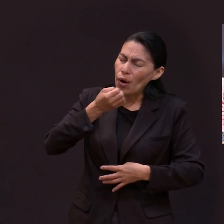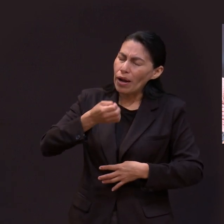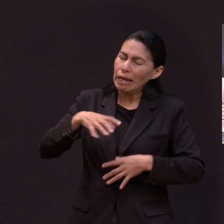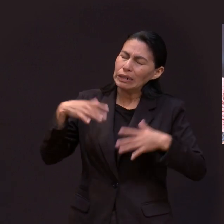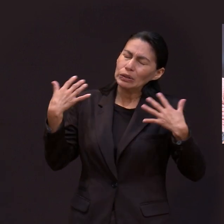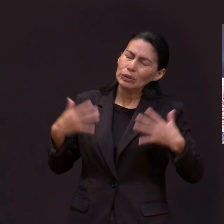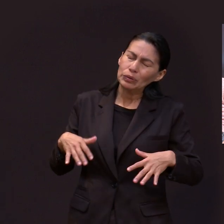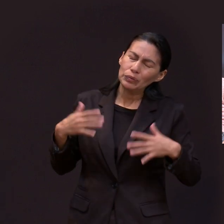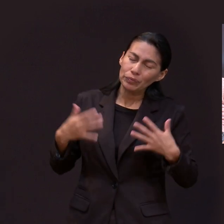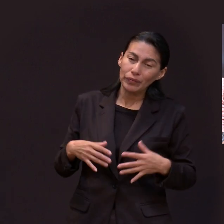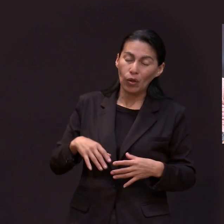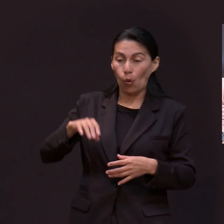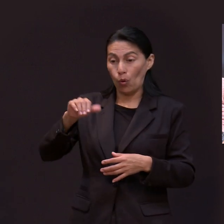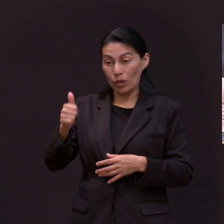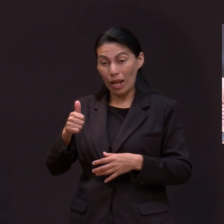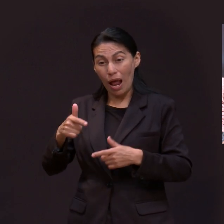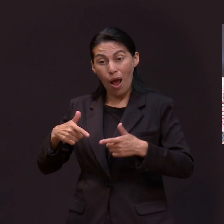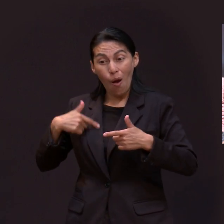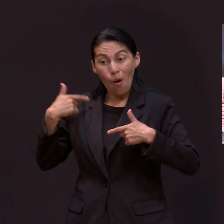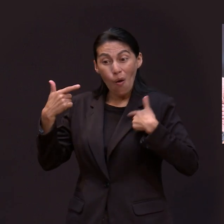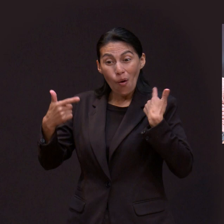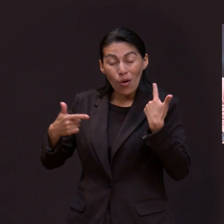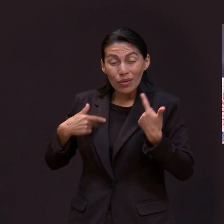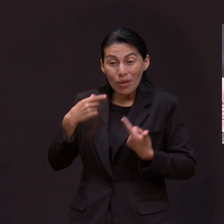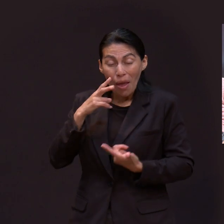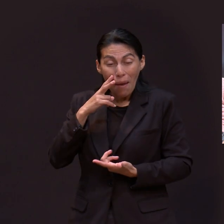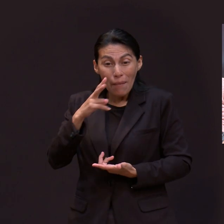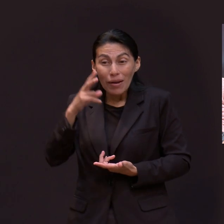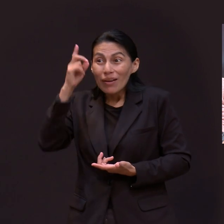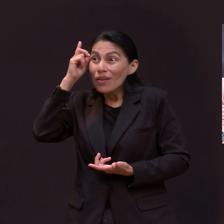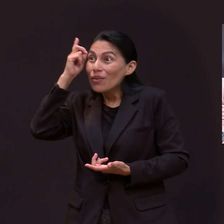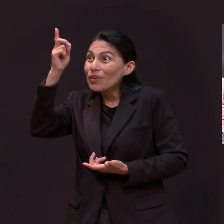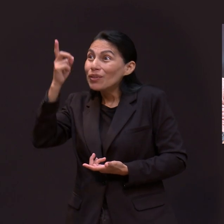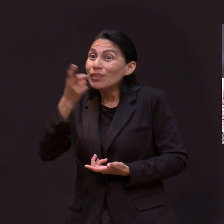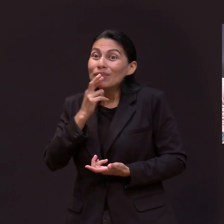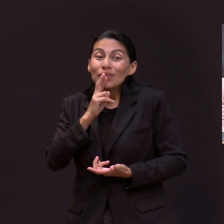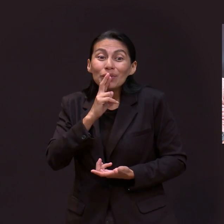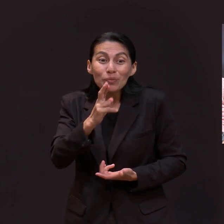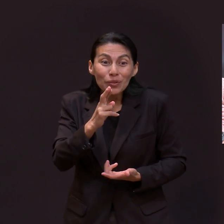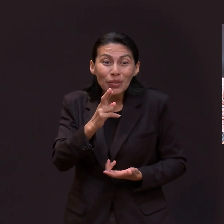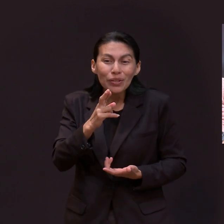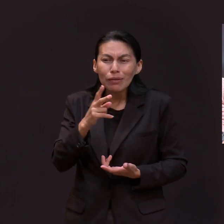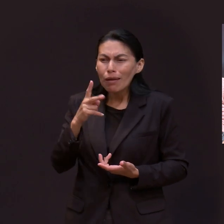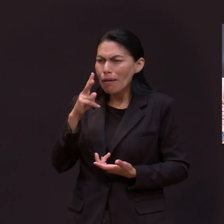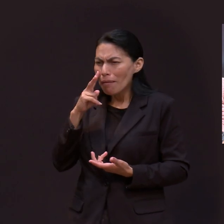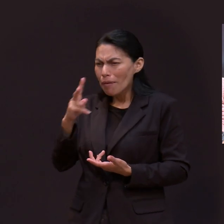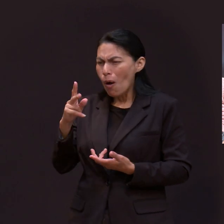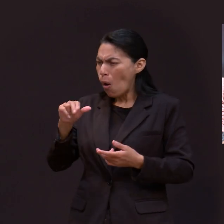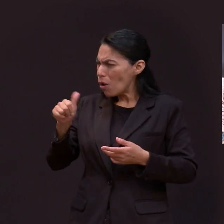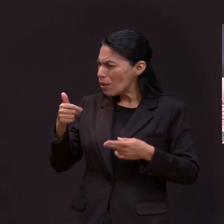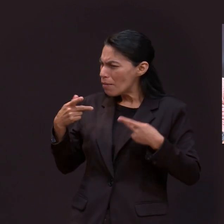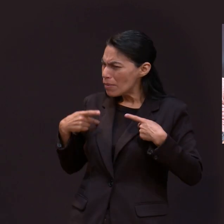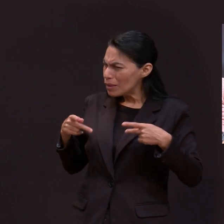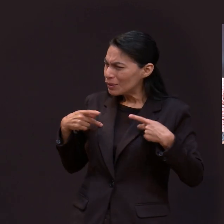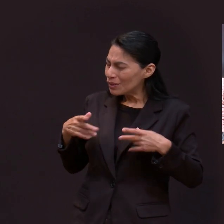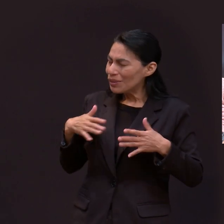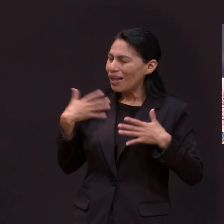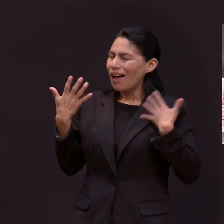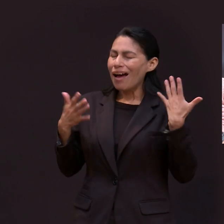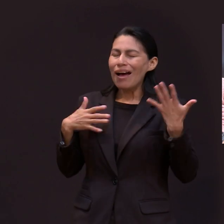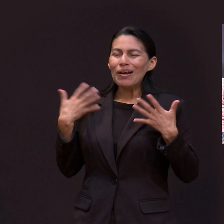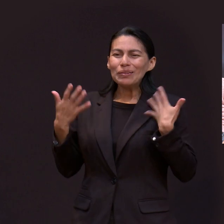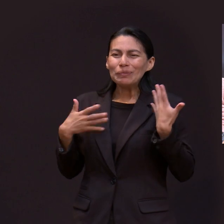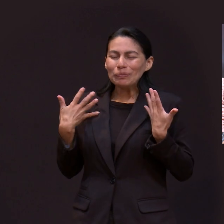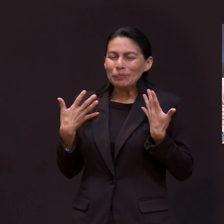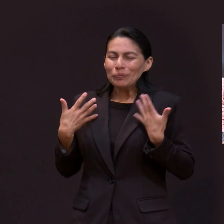gozo de ver la respuesta de dios la bendición la felicidad de otras personas es mi felicidad